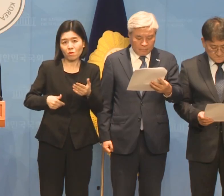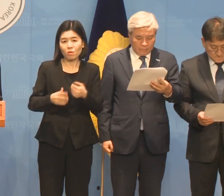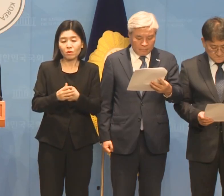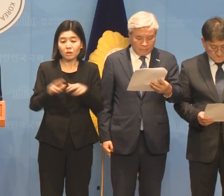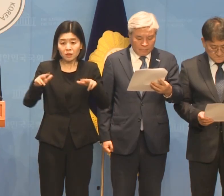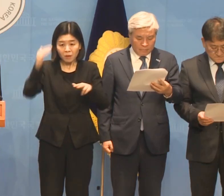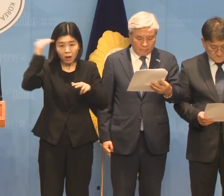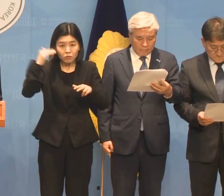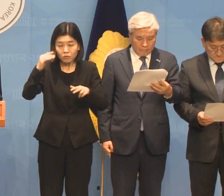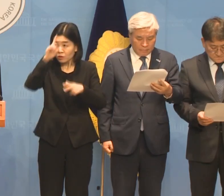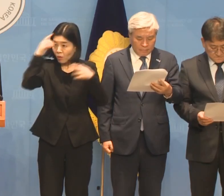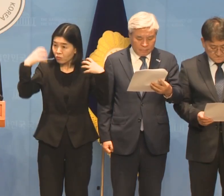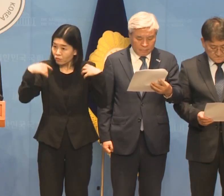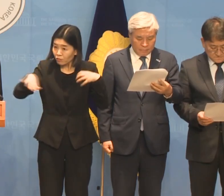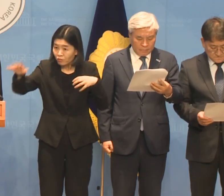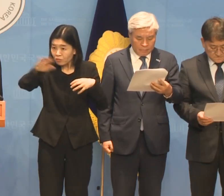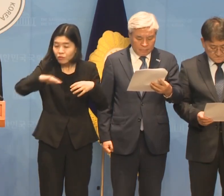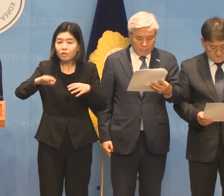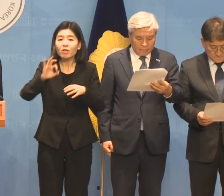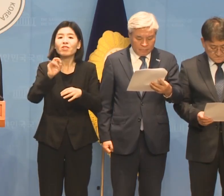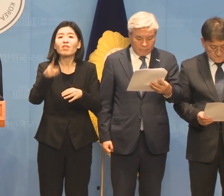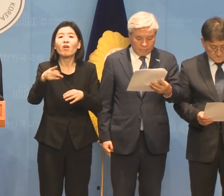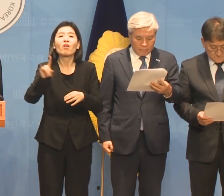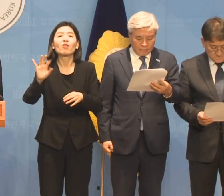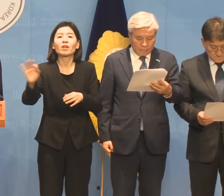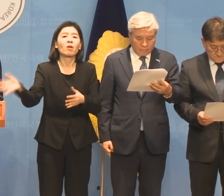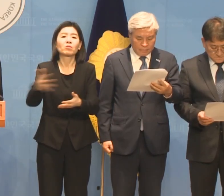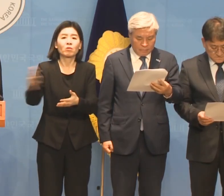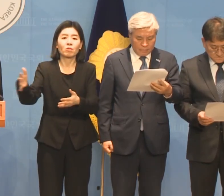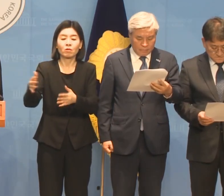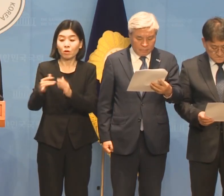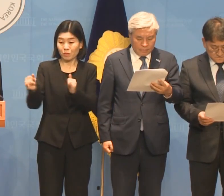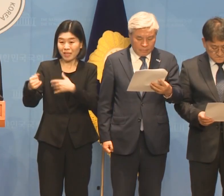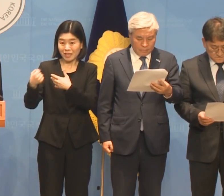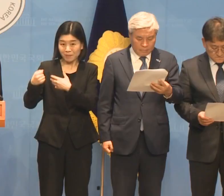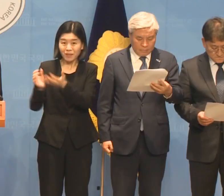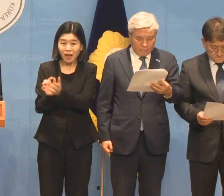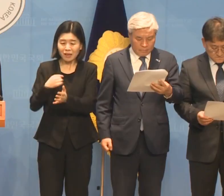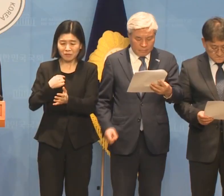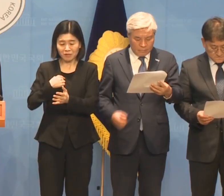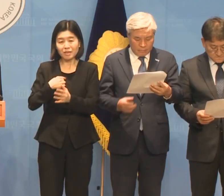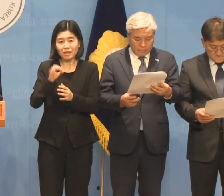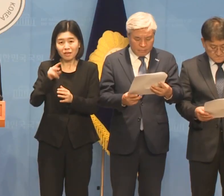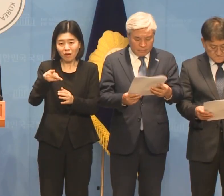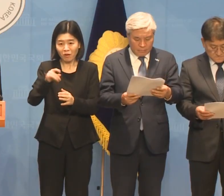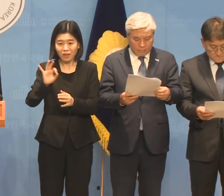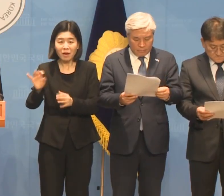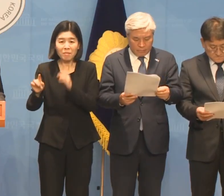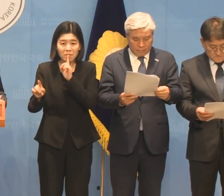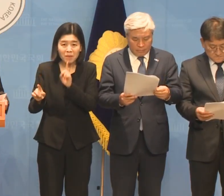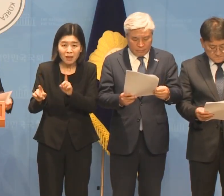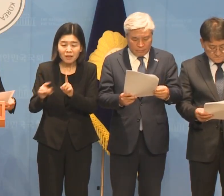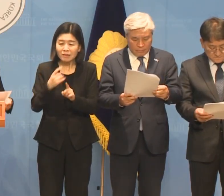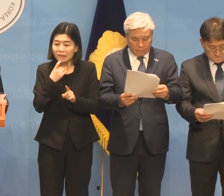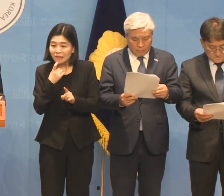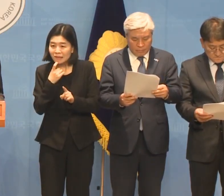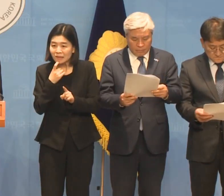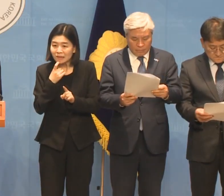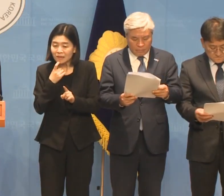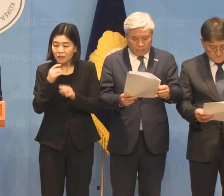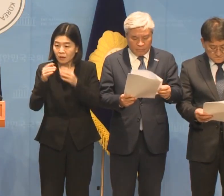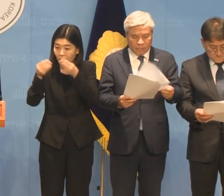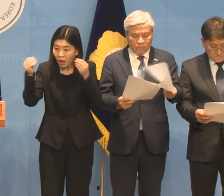여당이 없습니다. 국민의힘이 본인들이 여당이라 우긴다 한들 국민의힘은 단 하나의